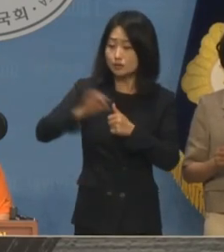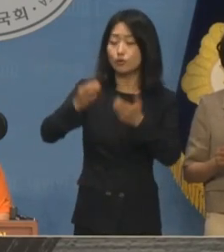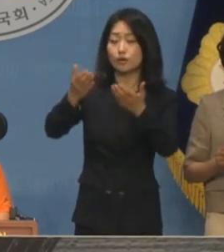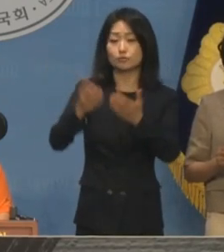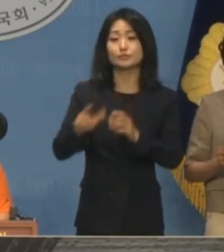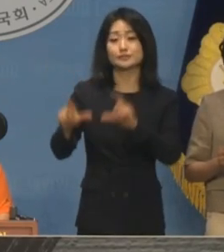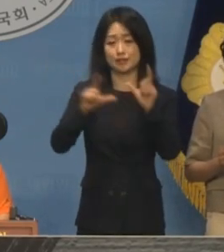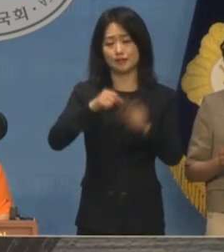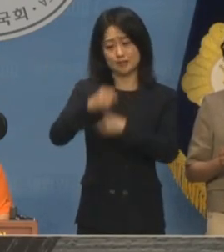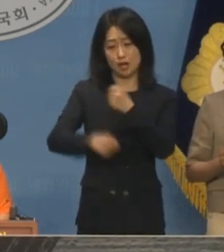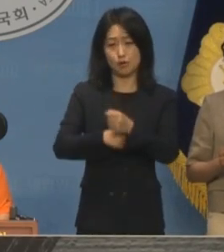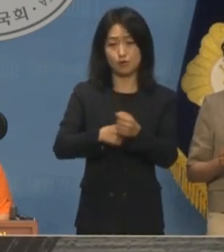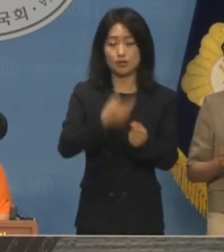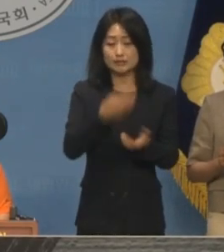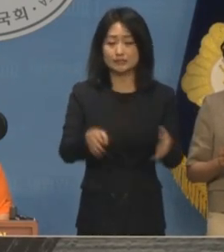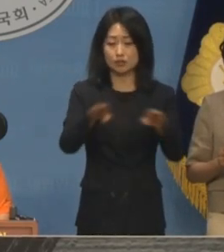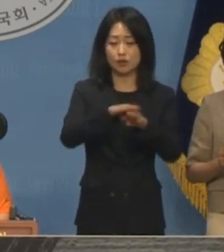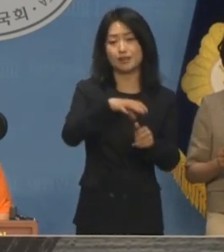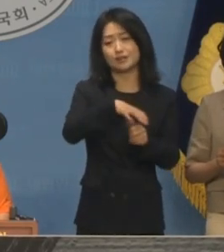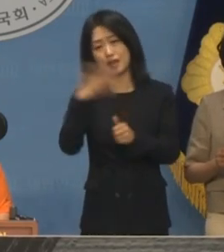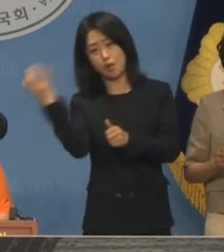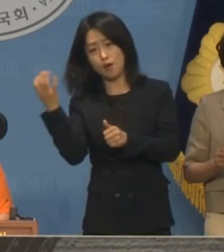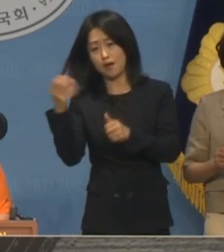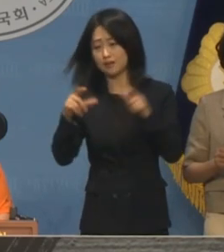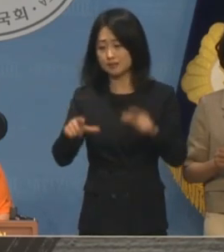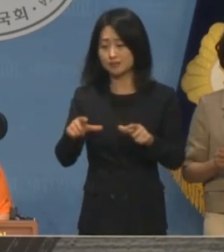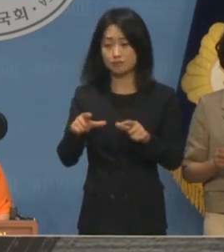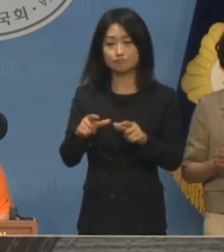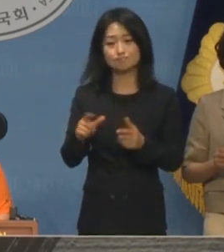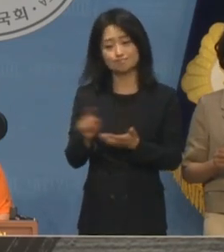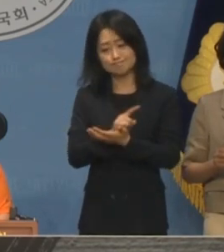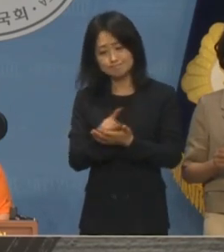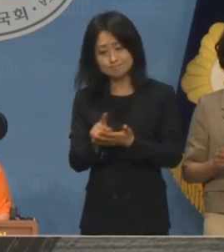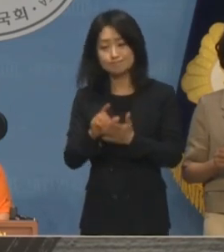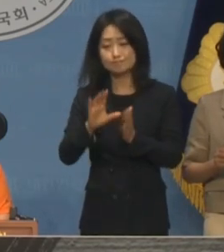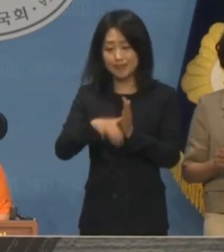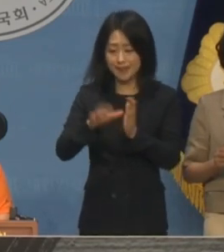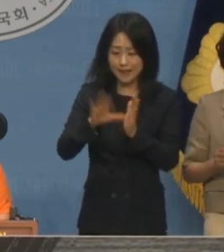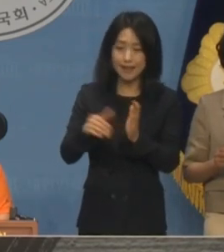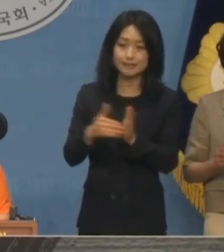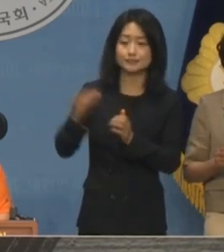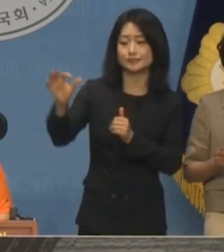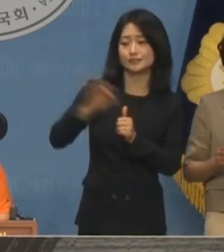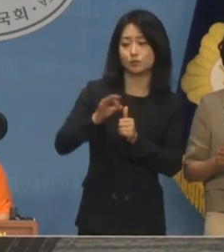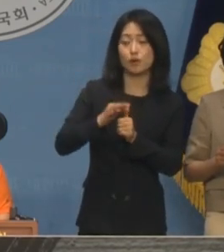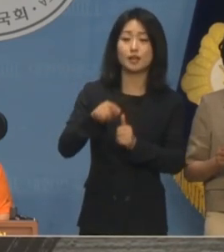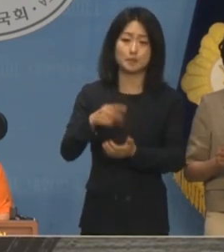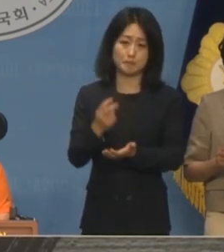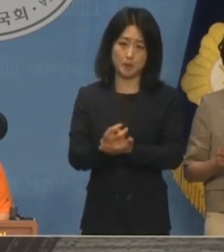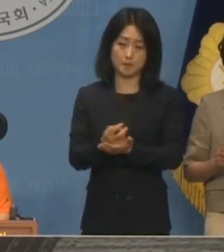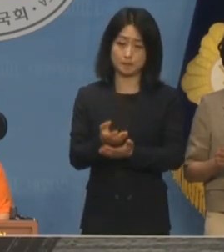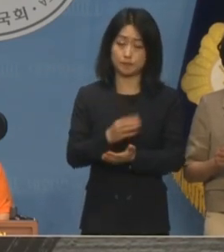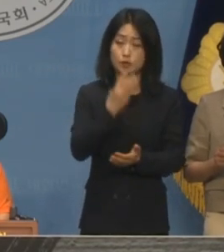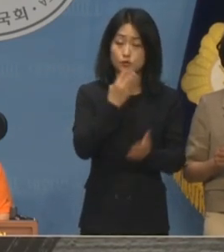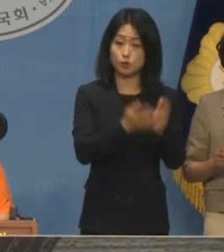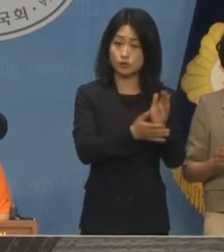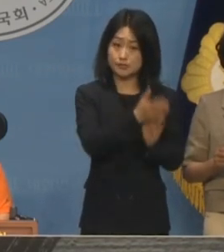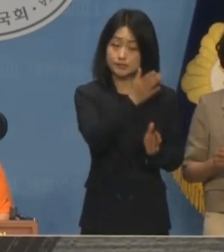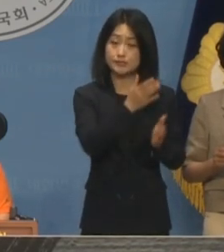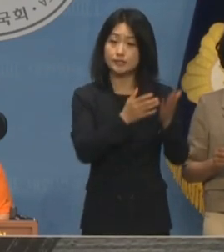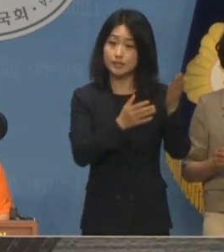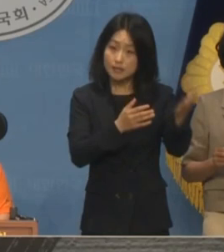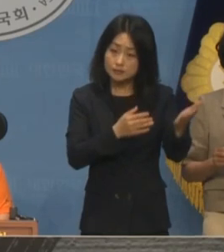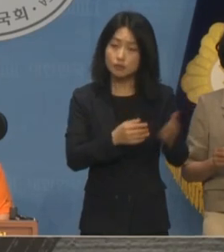것입니다. 시설에서부터 나와서 지역사회에 안착될 때까지 지원하는 조례입니다. 그런데 서울시